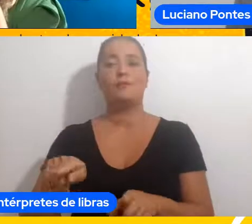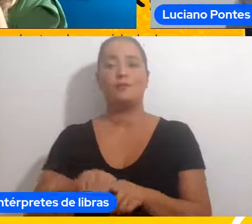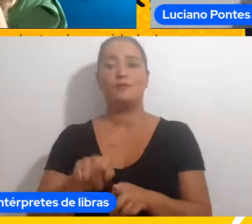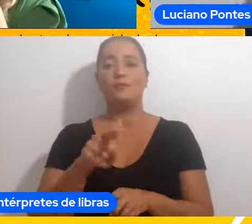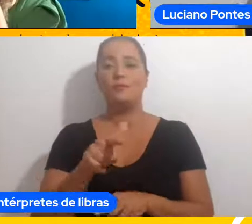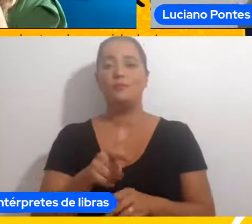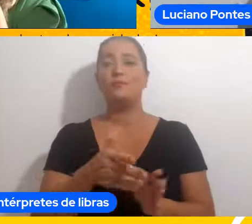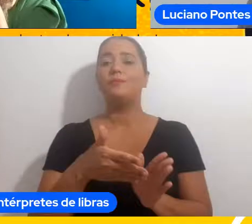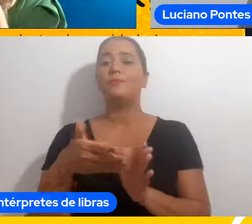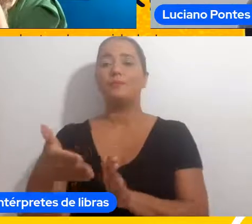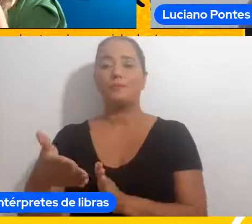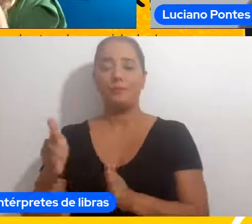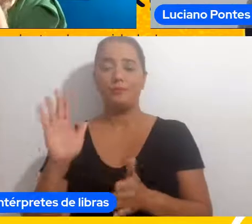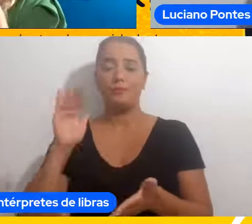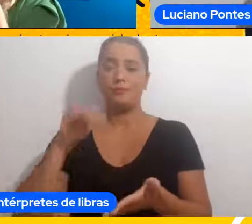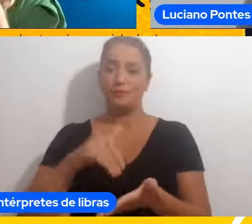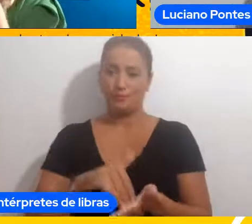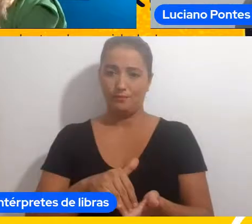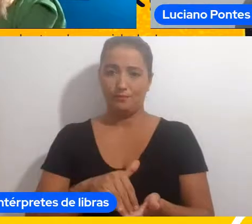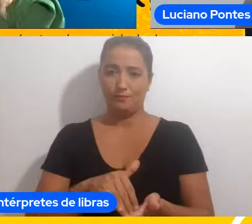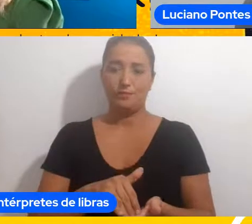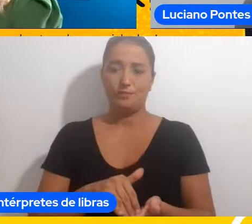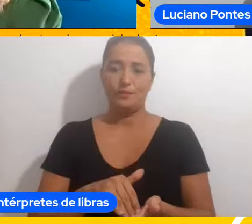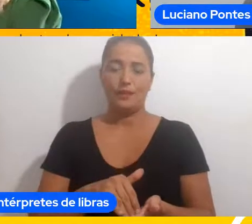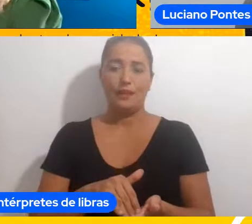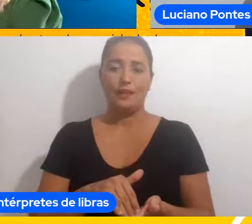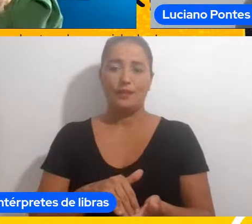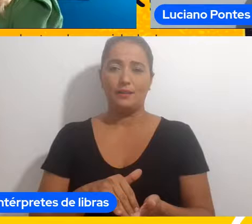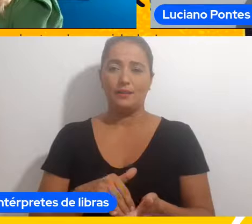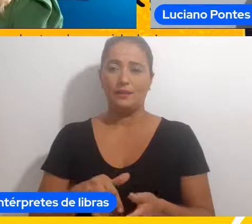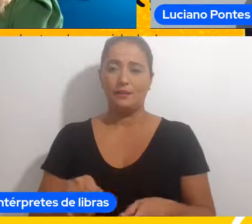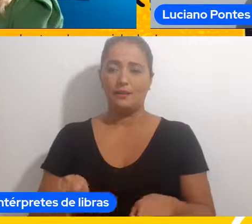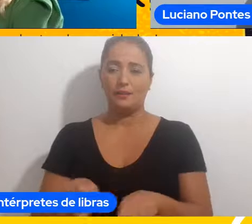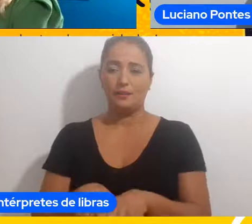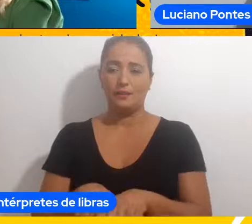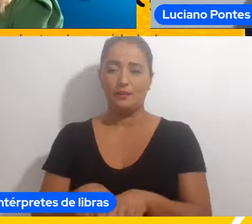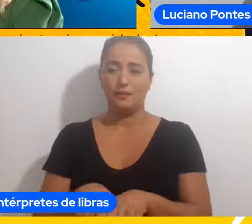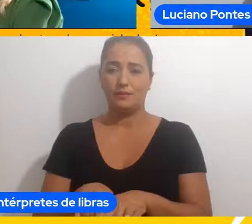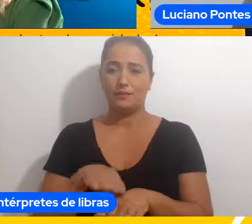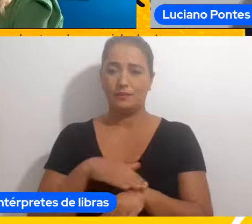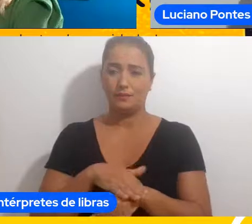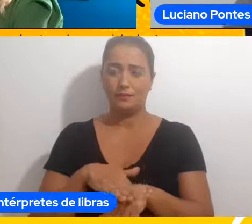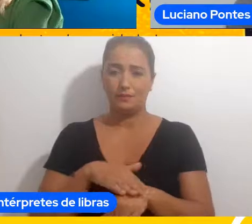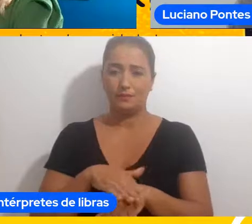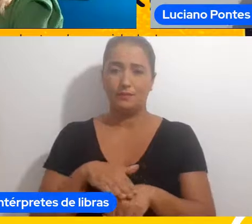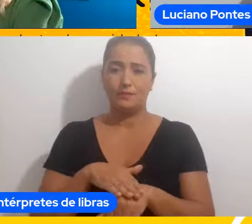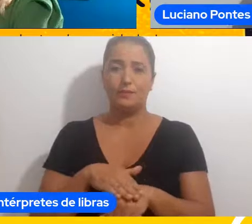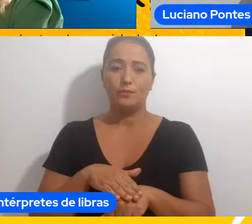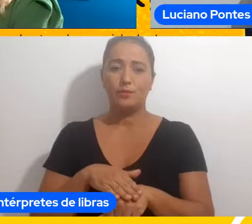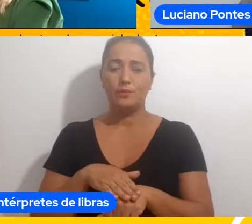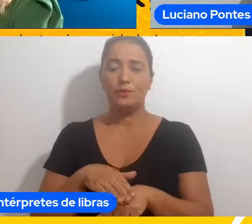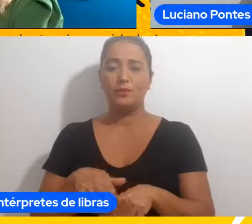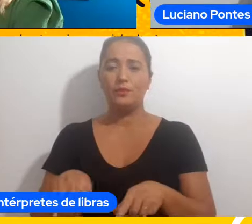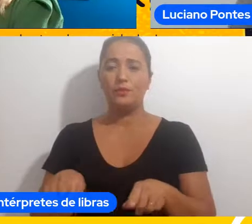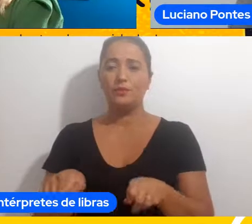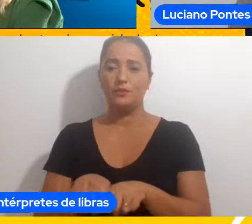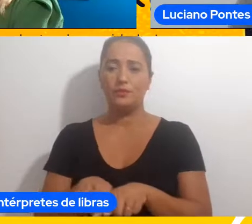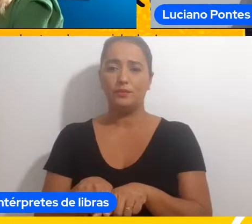webinar, vai ter também uma palestra, conversa com o Délcio Antônio Agliardi, do Rio Grande do